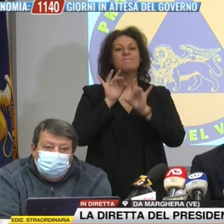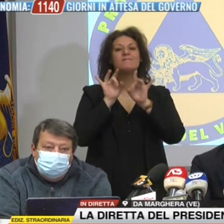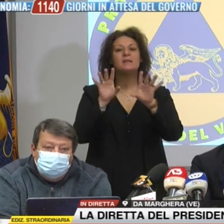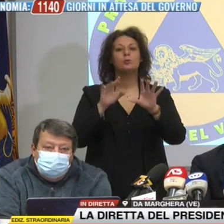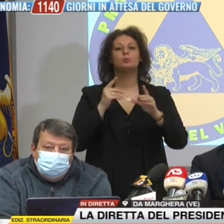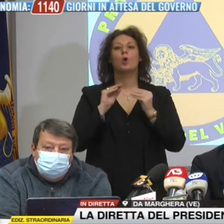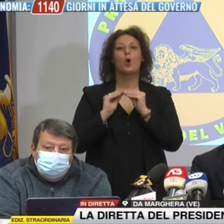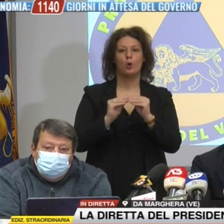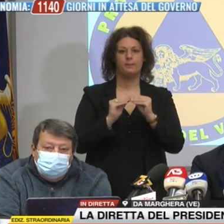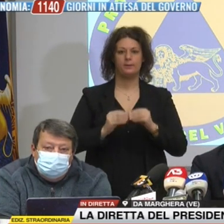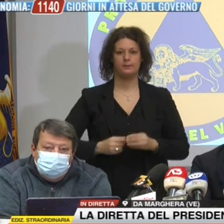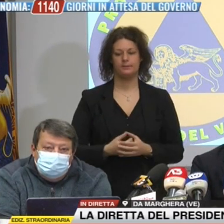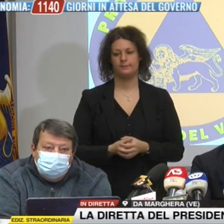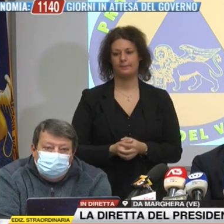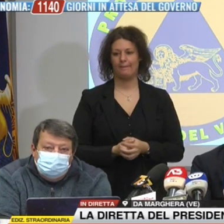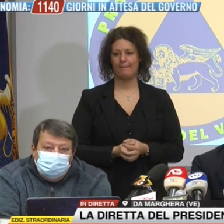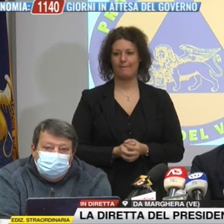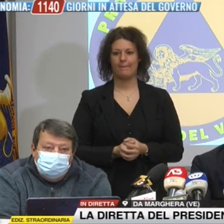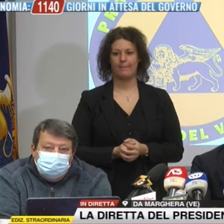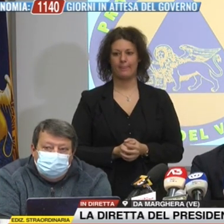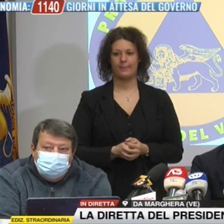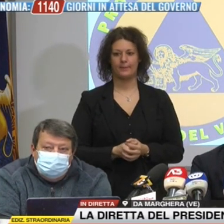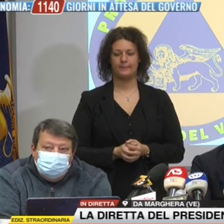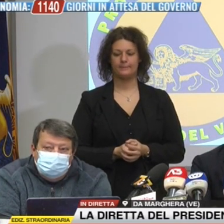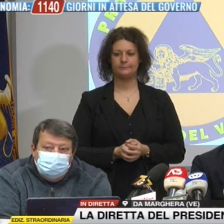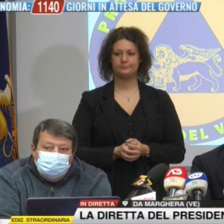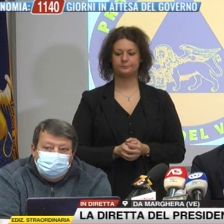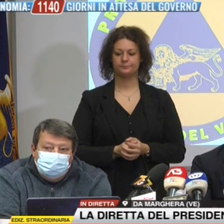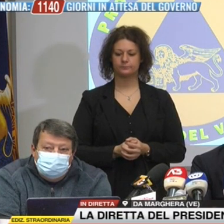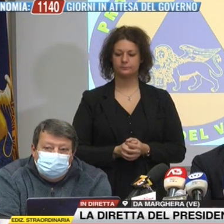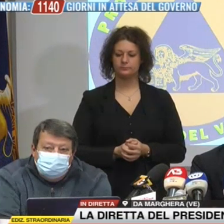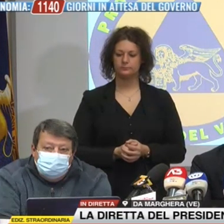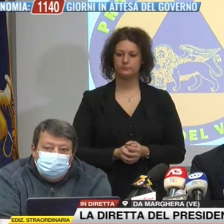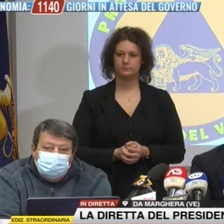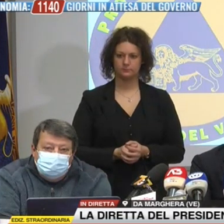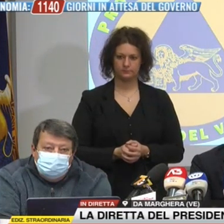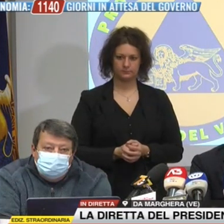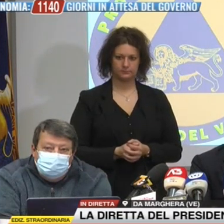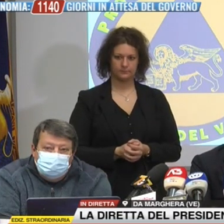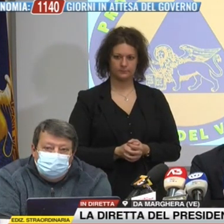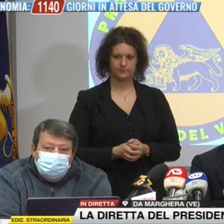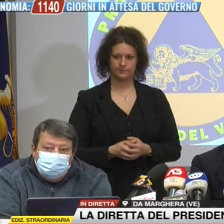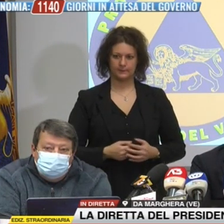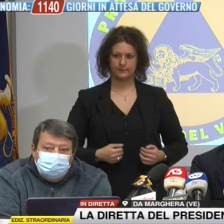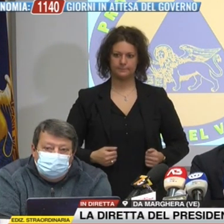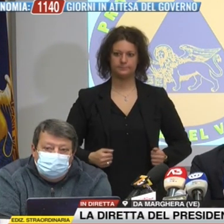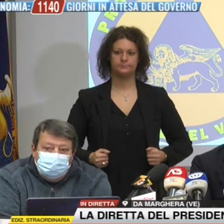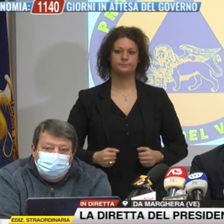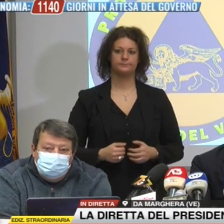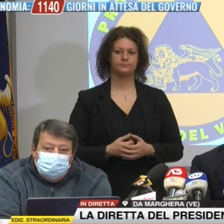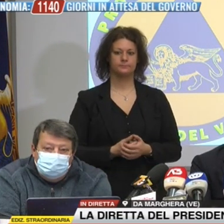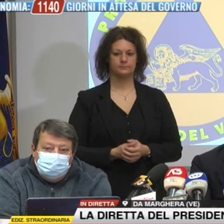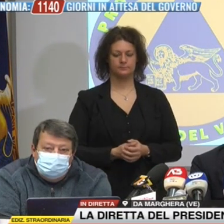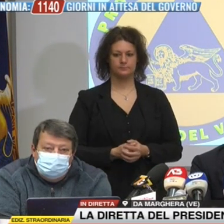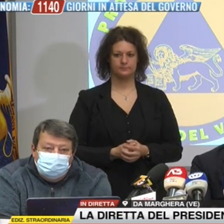Grazie. Prego. Io non avrei a Nicolussi, poi passiamo al dottor Rosi.